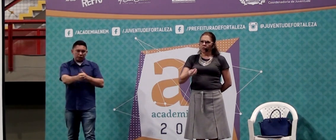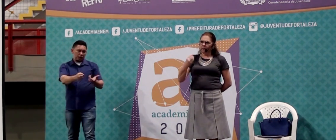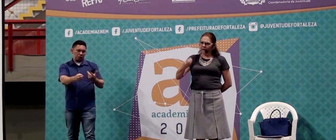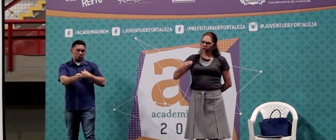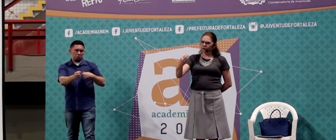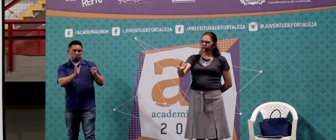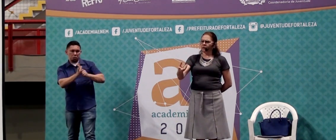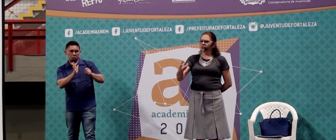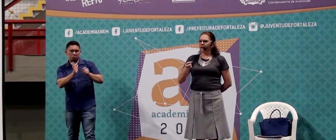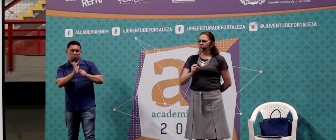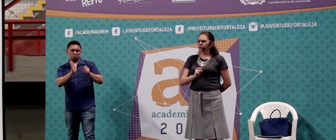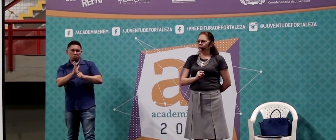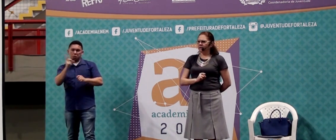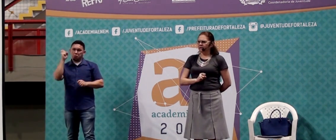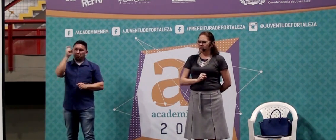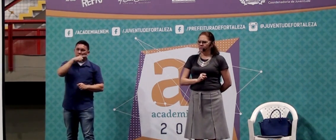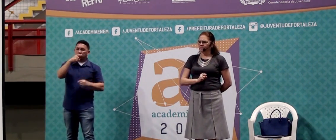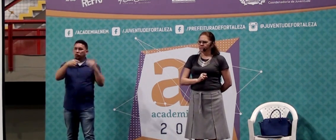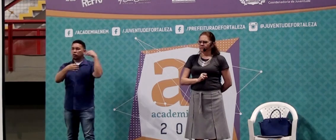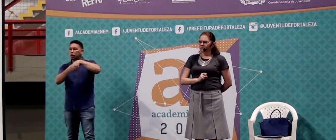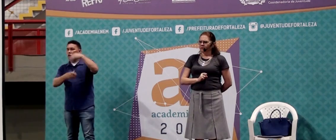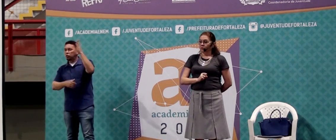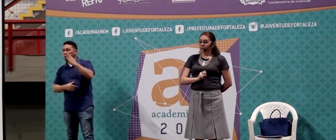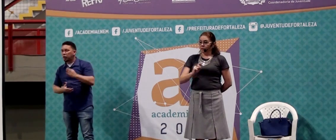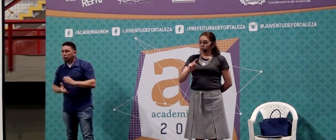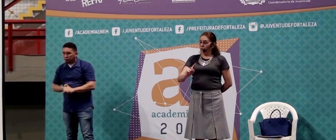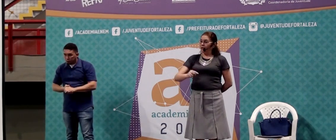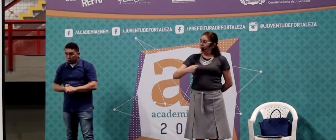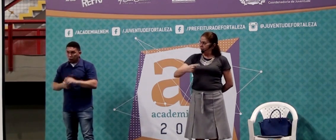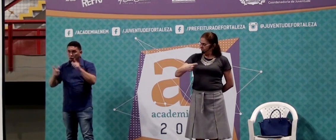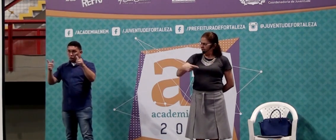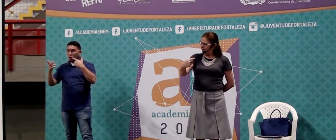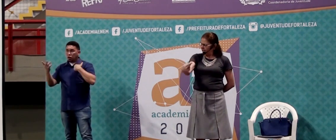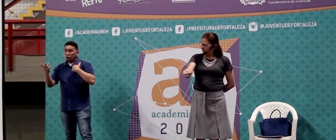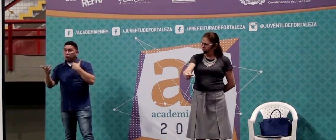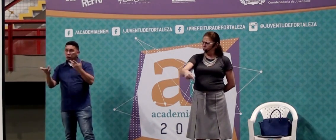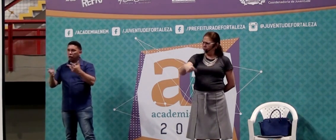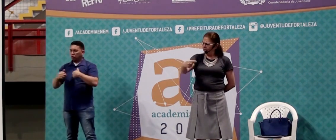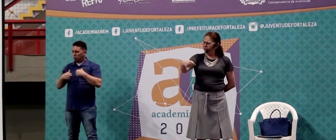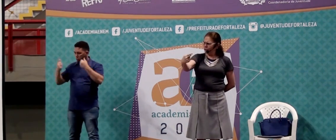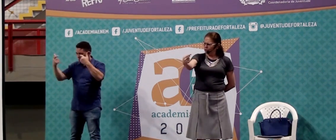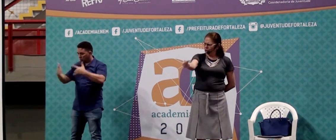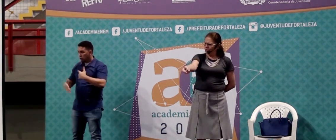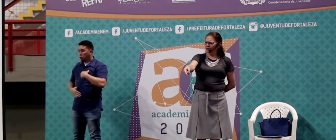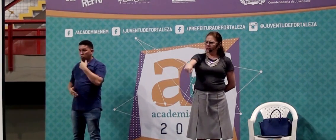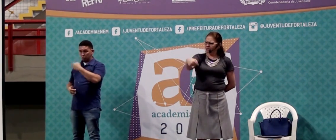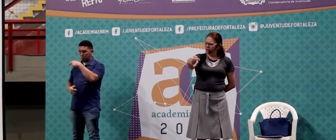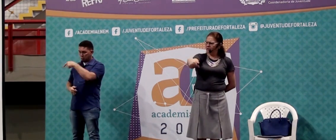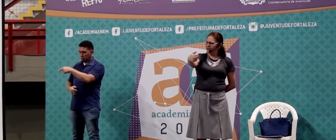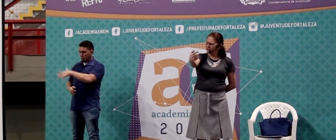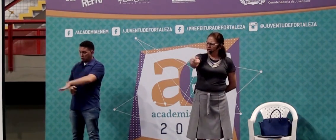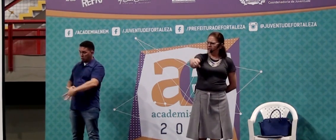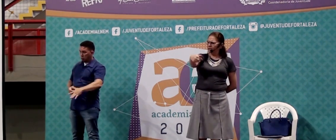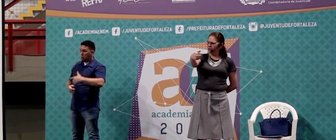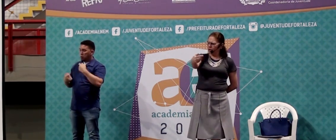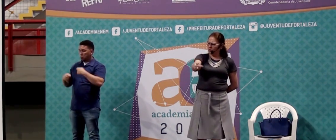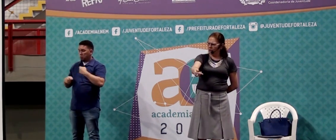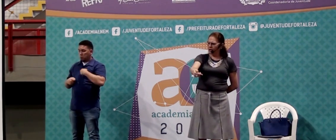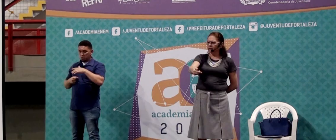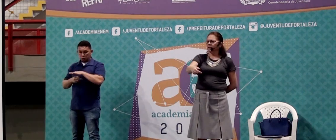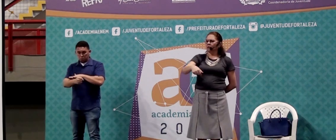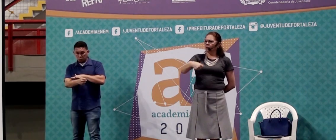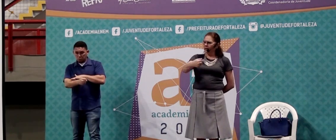drogas com mais dificuldades no Brasil? Quando eu digo o que é necessário para que os jovens tenham acesso